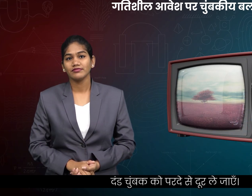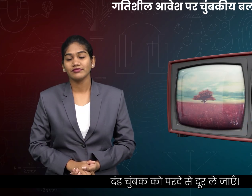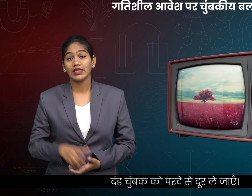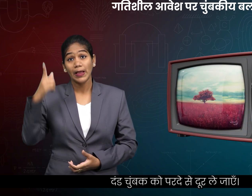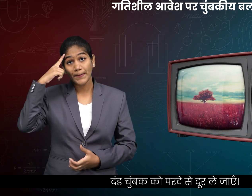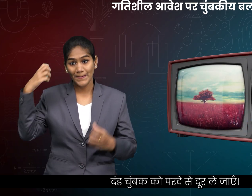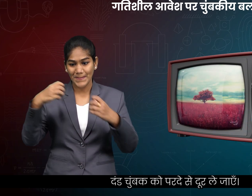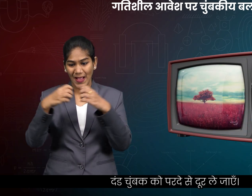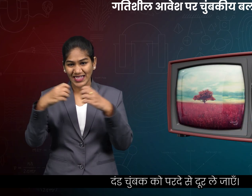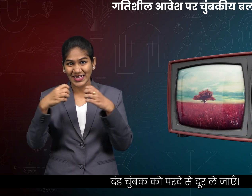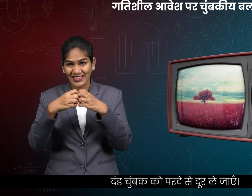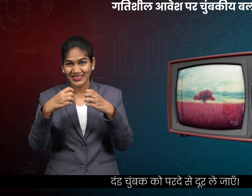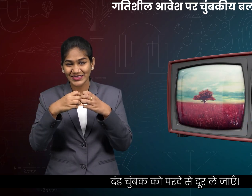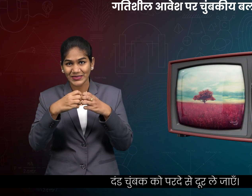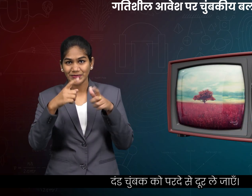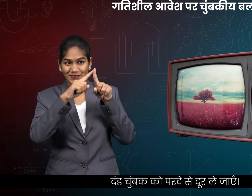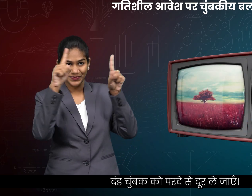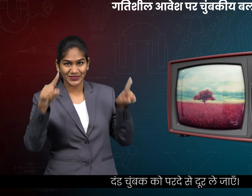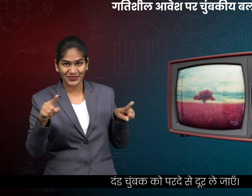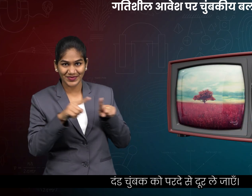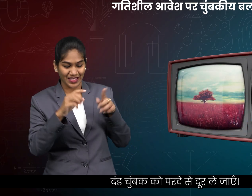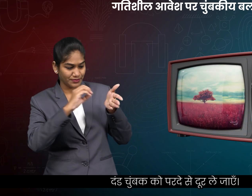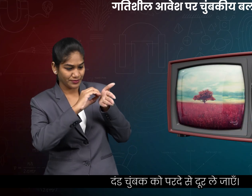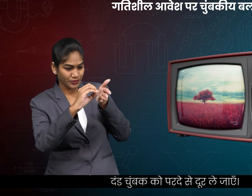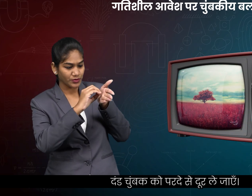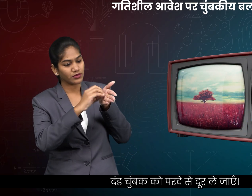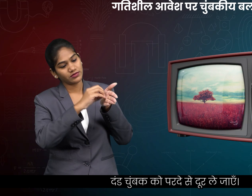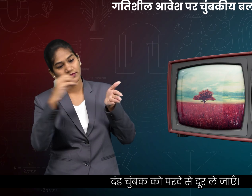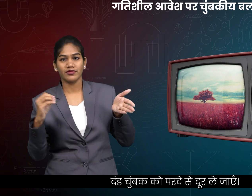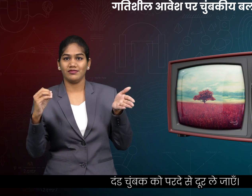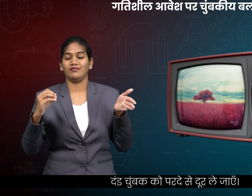दंड चुंबक को पर्दे से दूर ले जाइए।